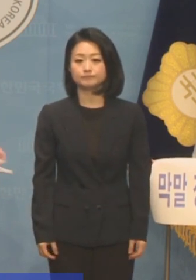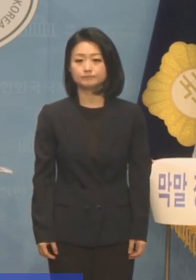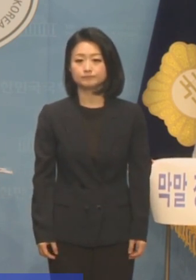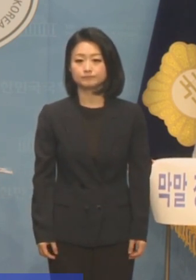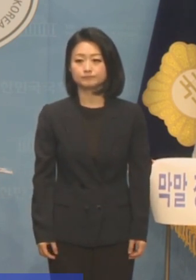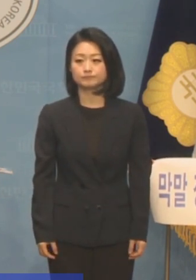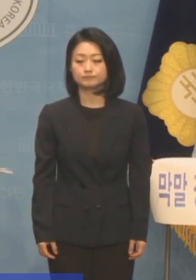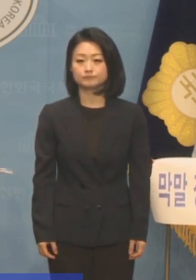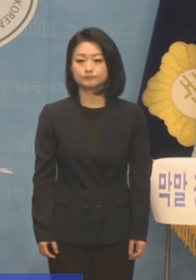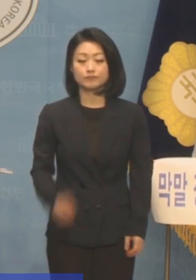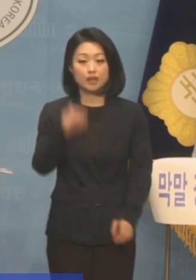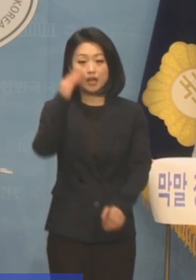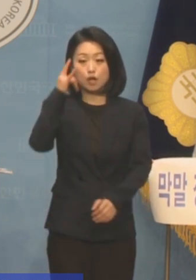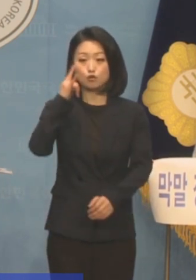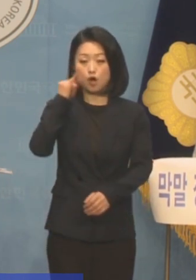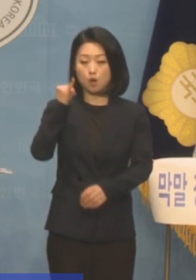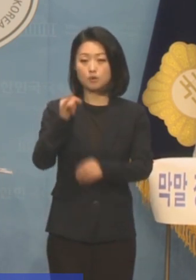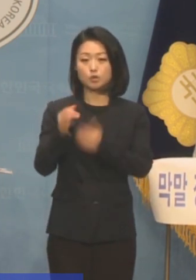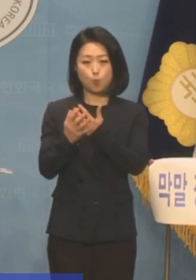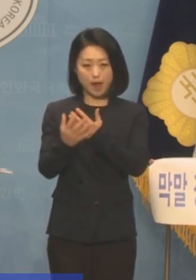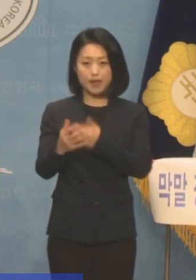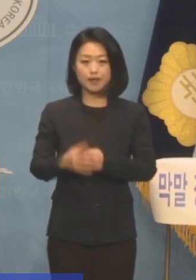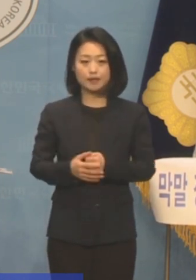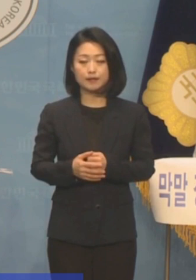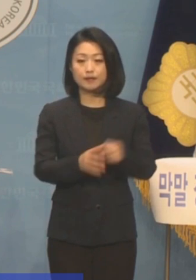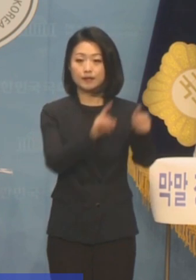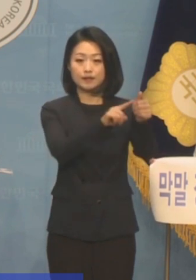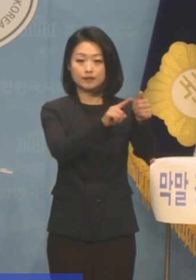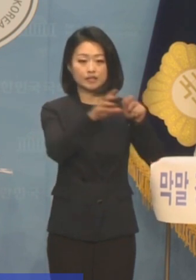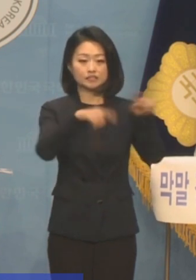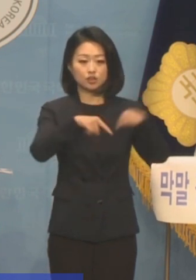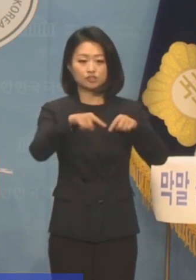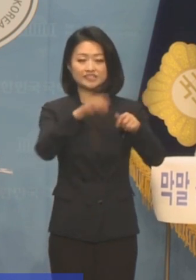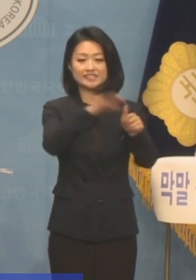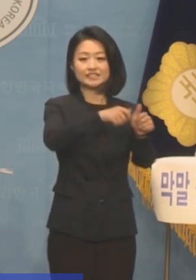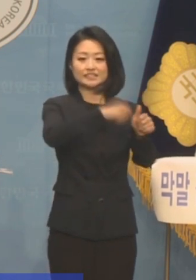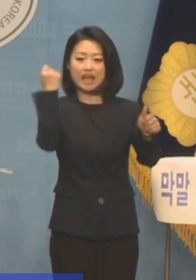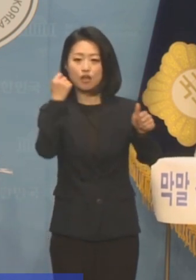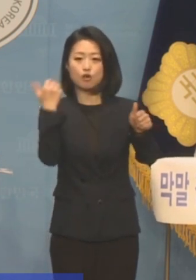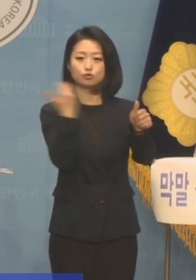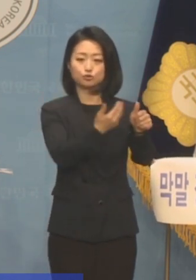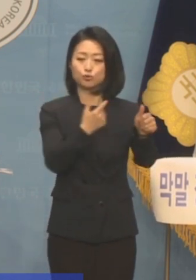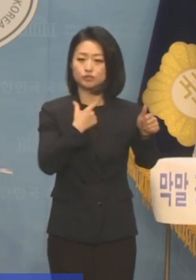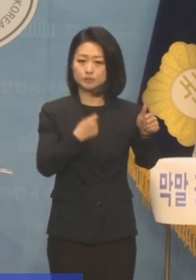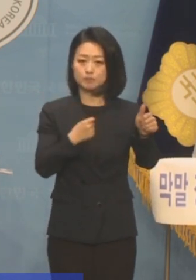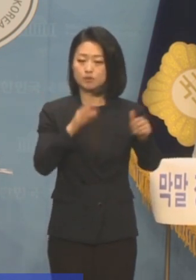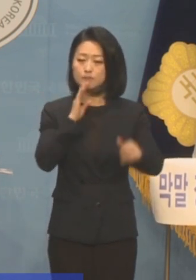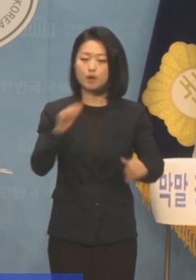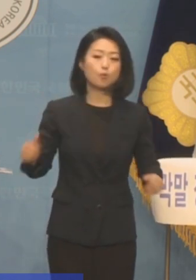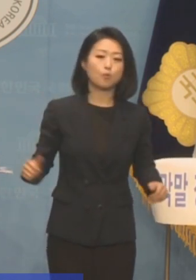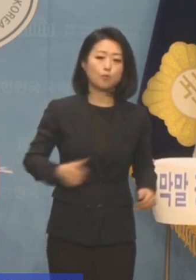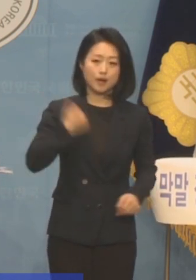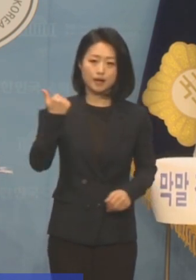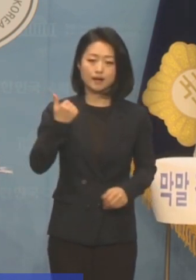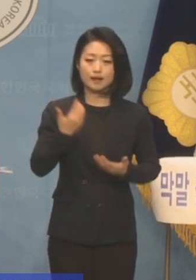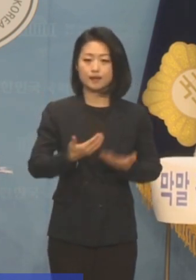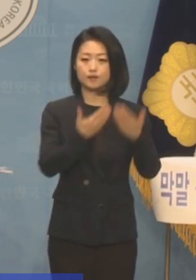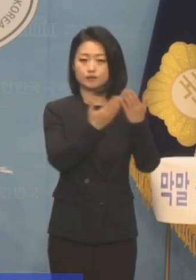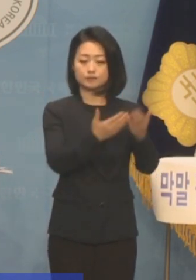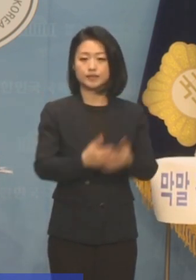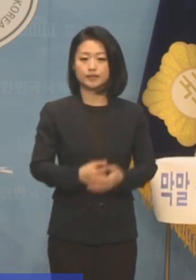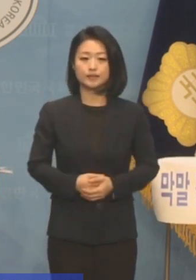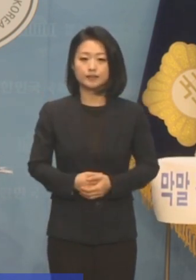됩니다 한국 어머니는 김준혁 정치적 사형 선고를 내리고 싶을 정도로 화가 나 있다는 것을 알리는